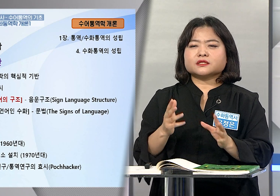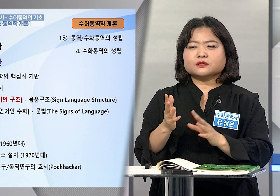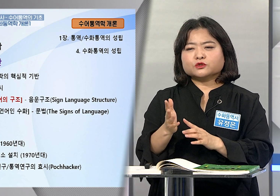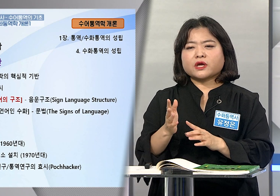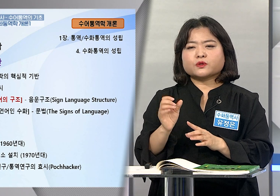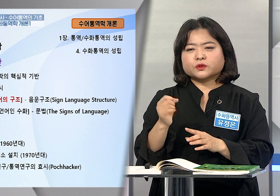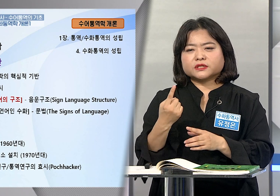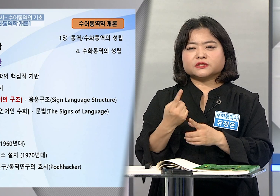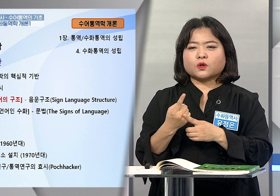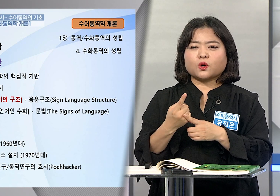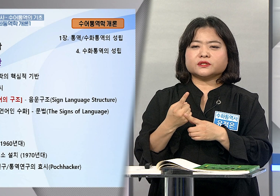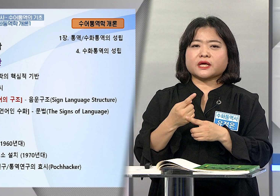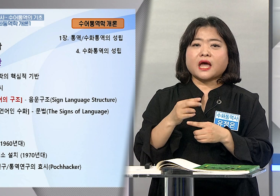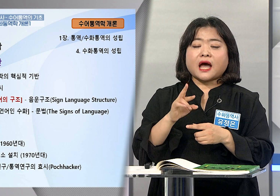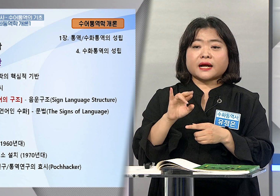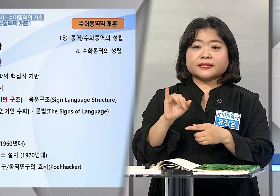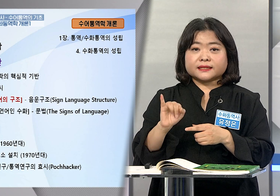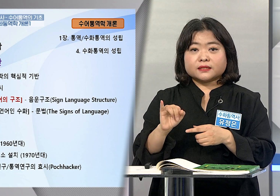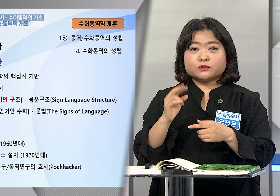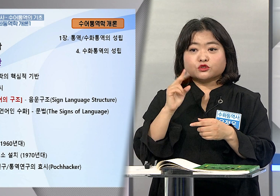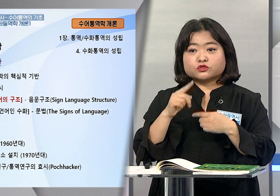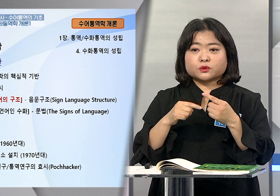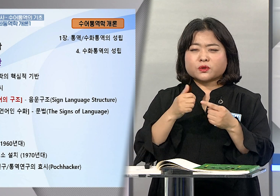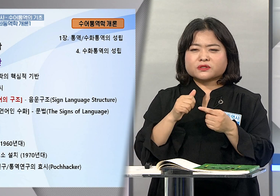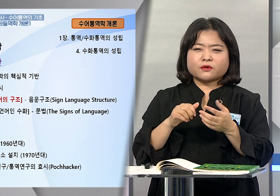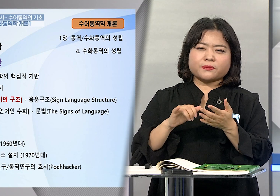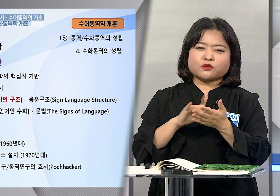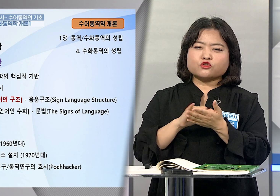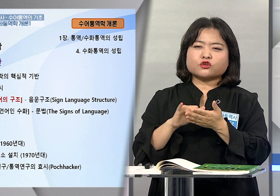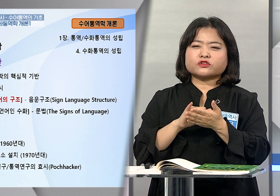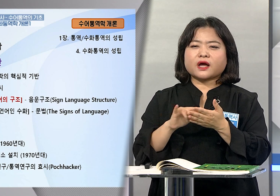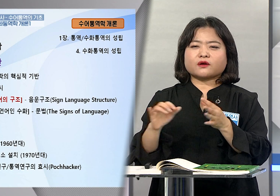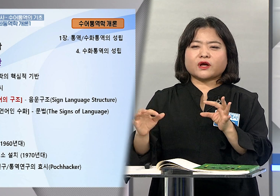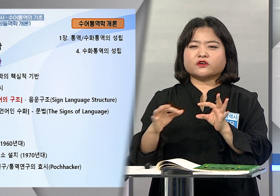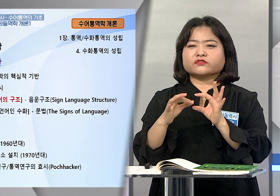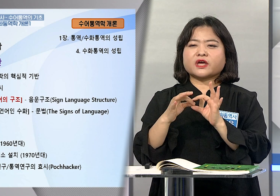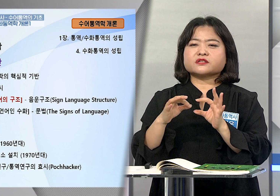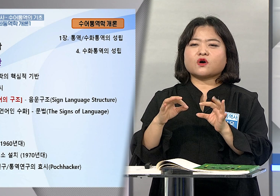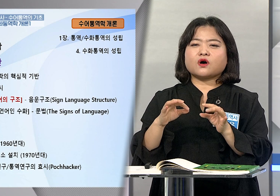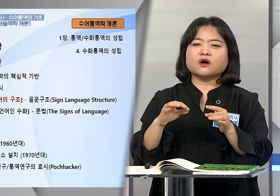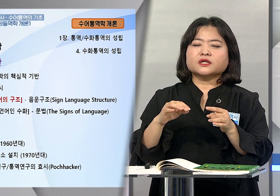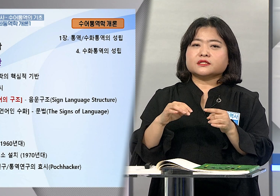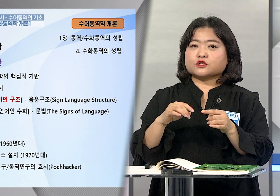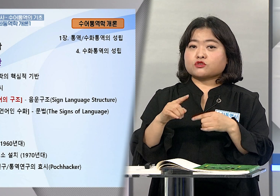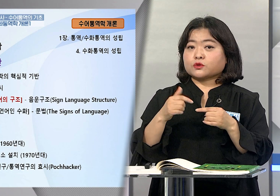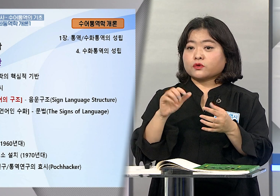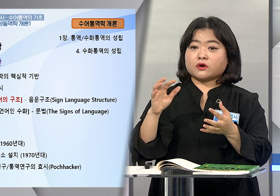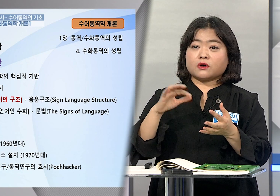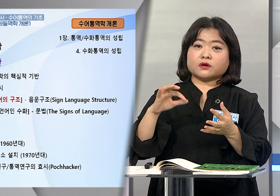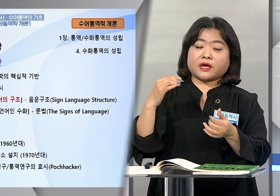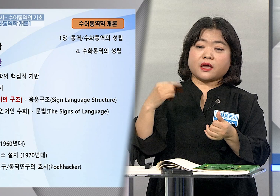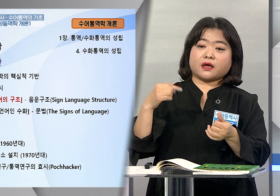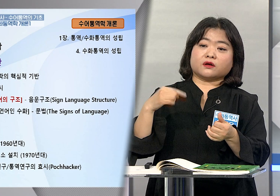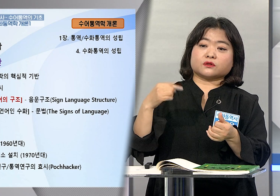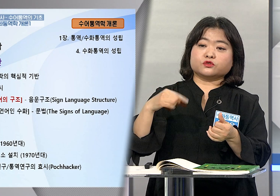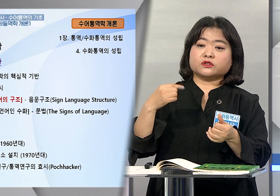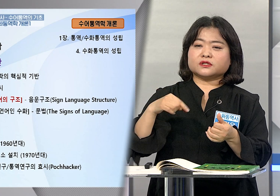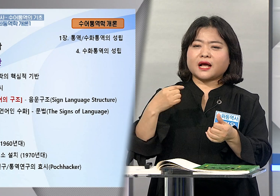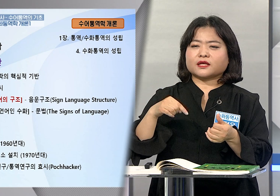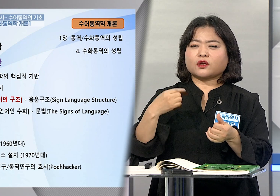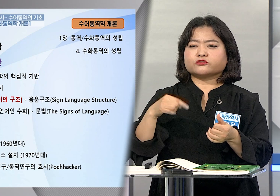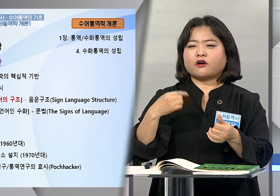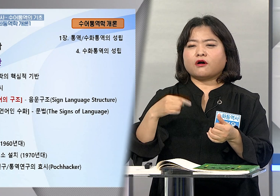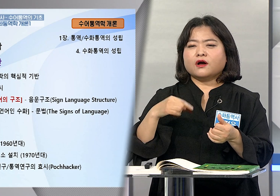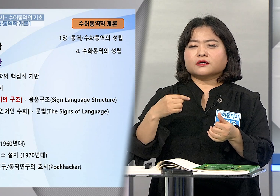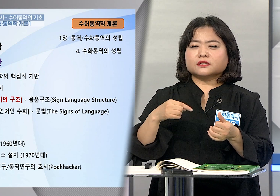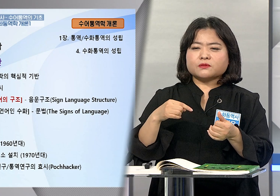통역의 실무의 효시는요, 이제 RID 미국 수화 통역사 협회 뉴욕 대학과 연계해서 이제 수화 통역의 어떤 훈련을